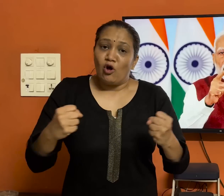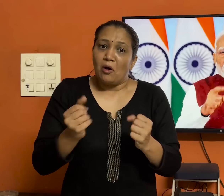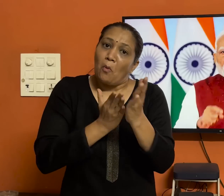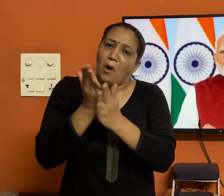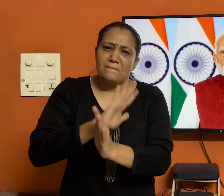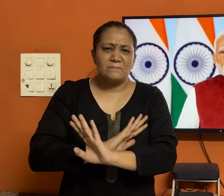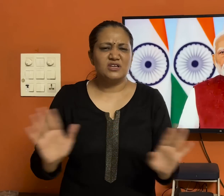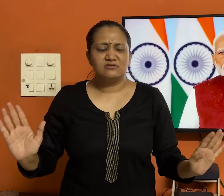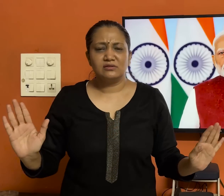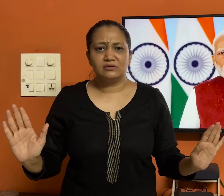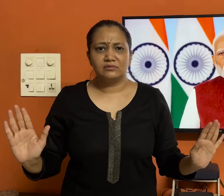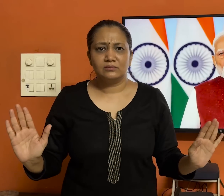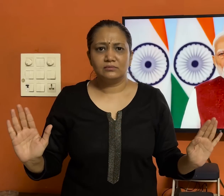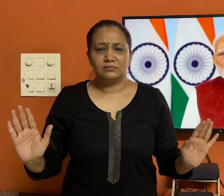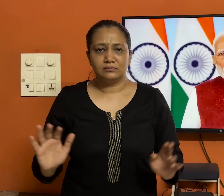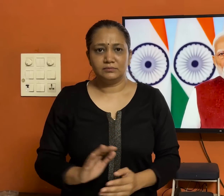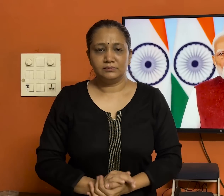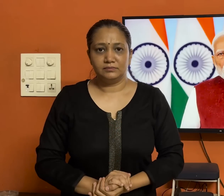है।